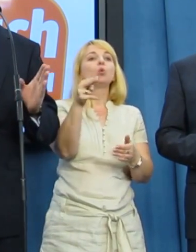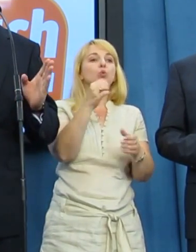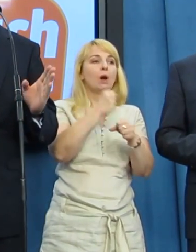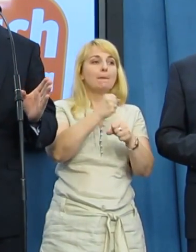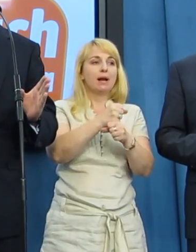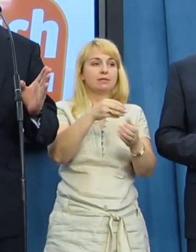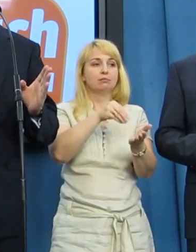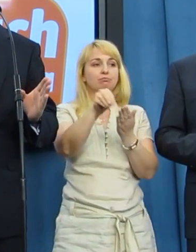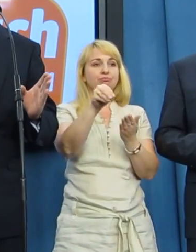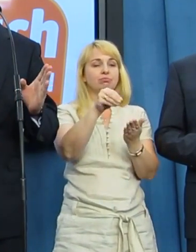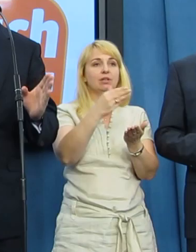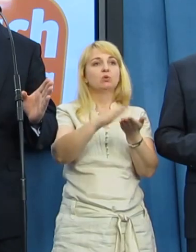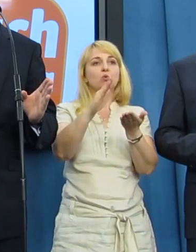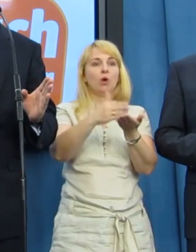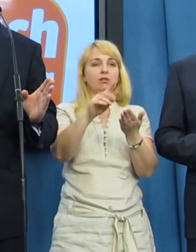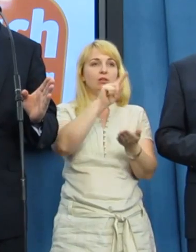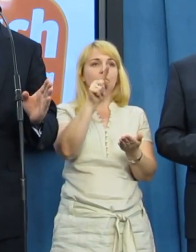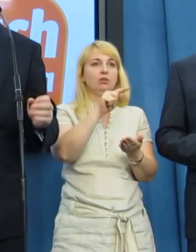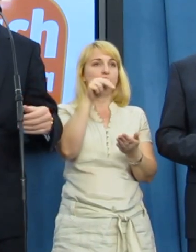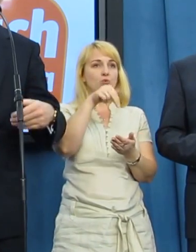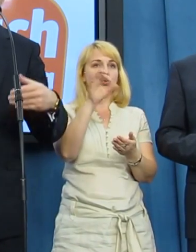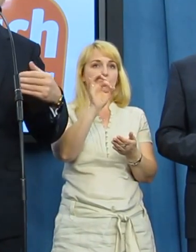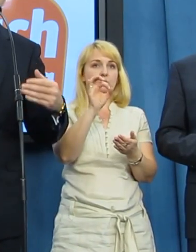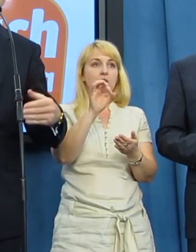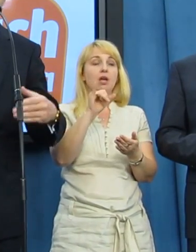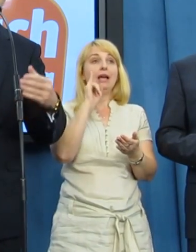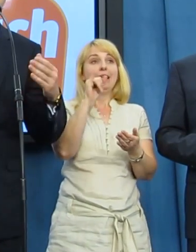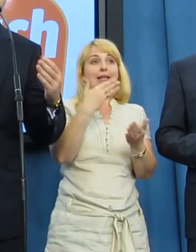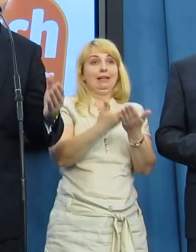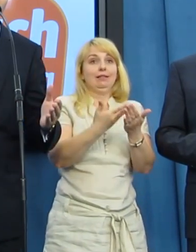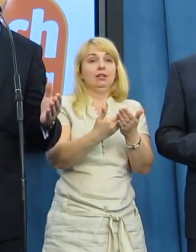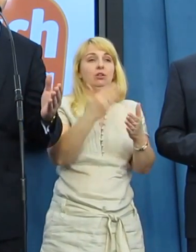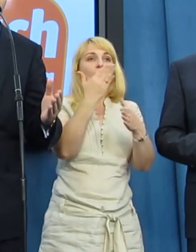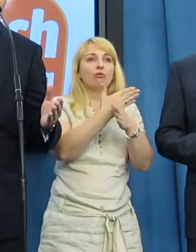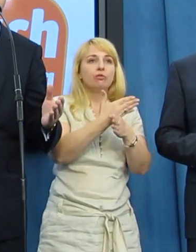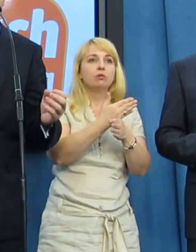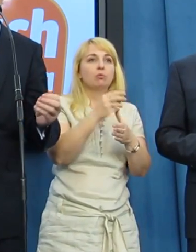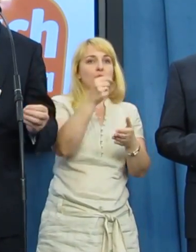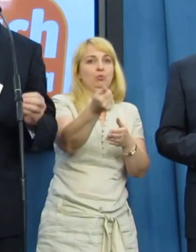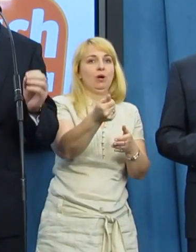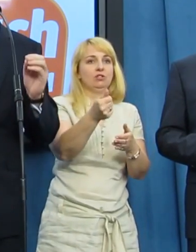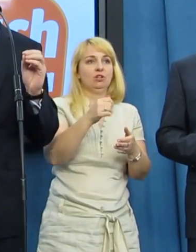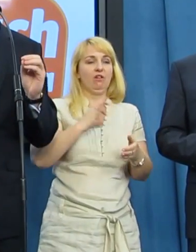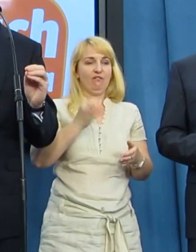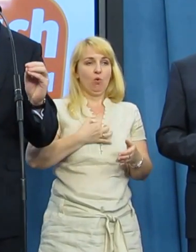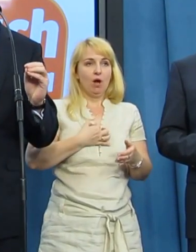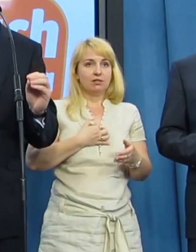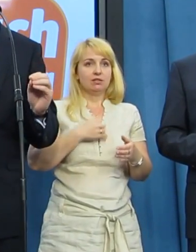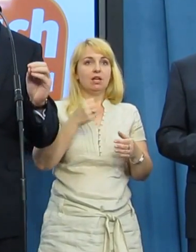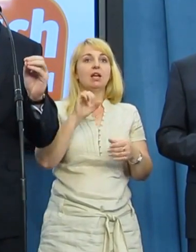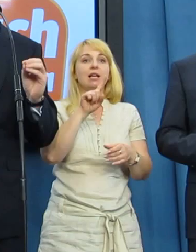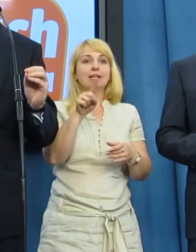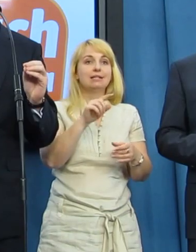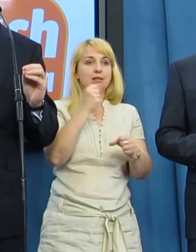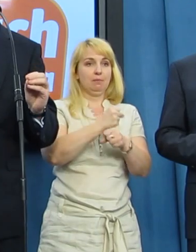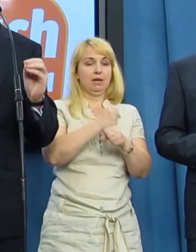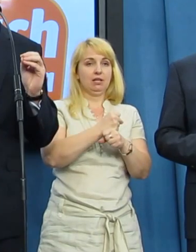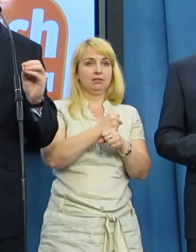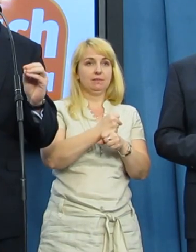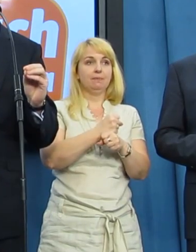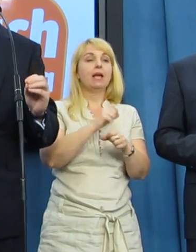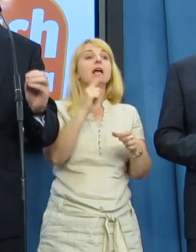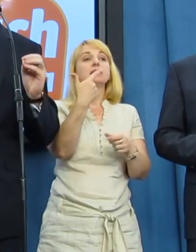oczywiście składki z tytułu pracy nakładczej były niższe, więc przedsiębiorcy wybierali ten właśnie tytuł. I wielokrotnie ZUS aż do roku